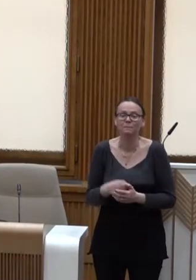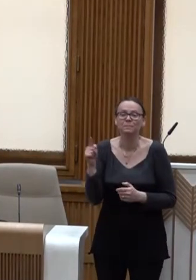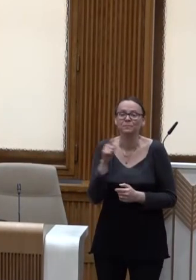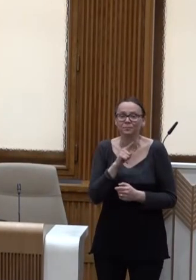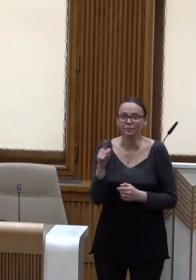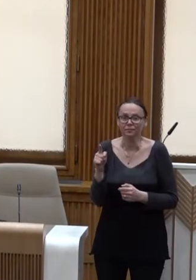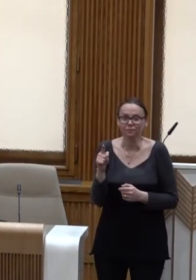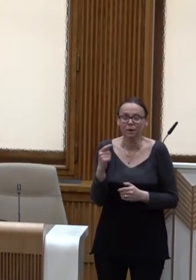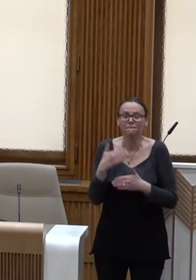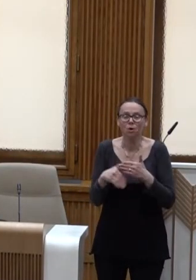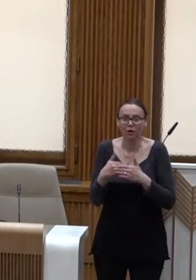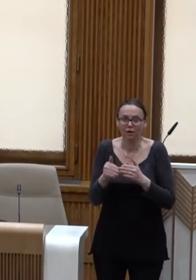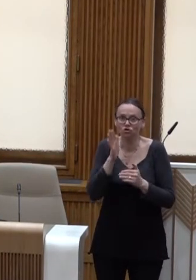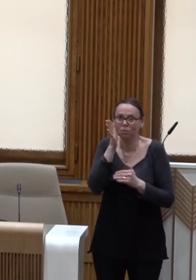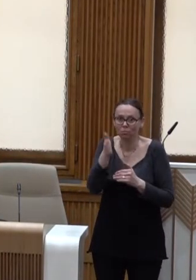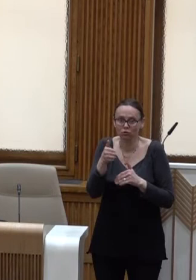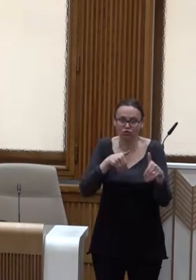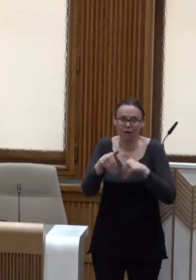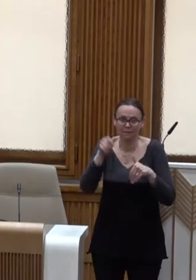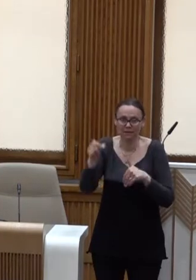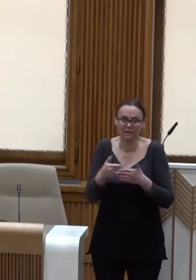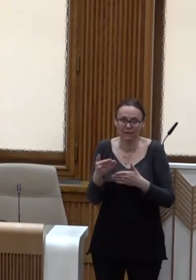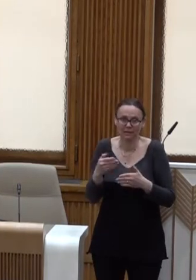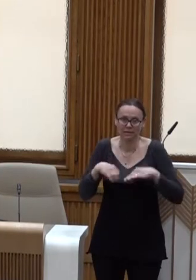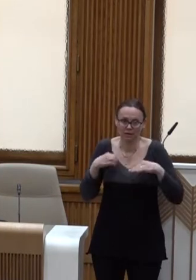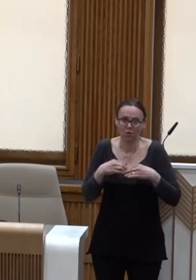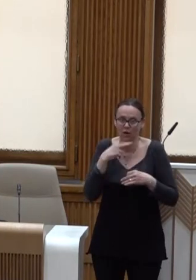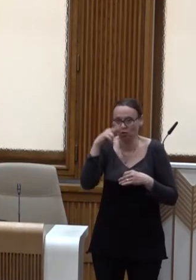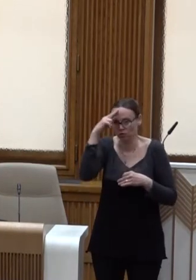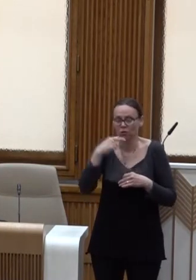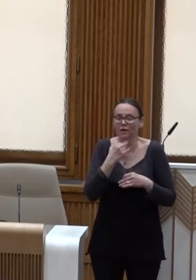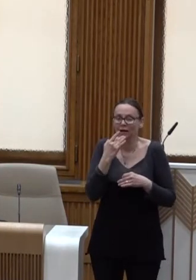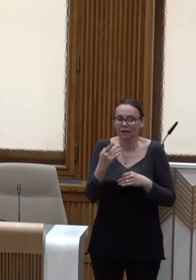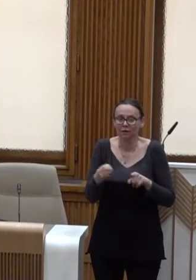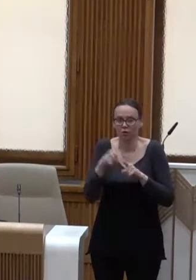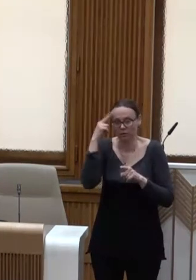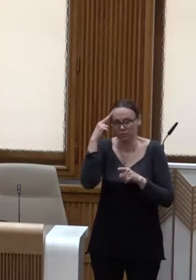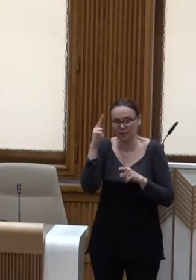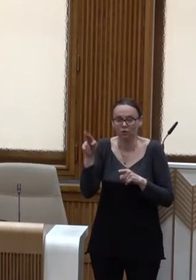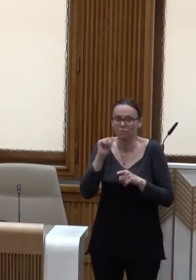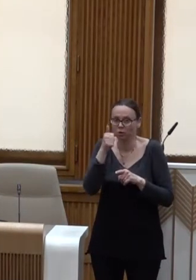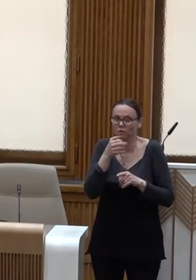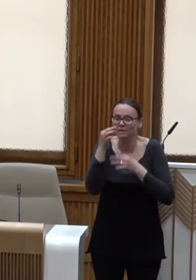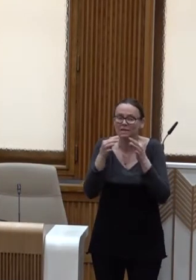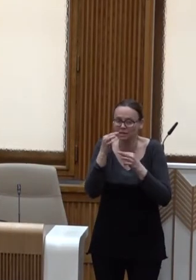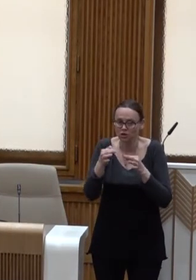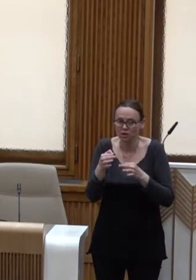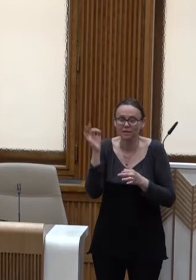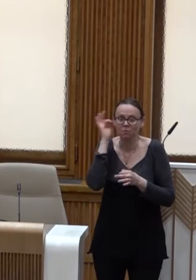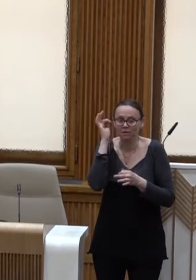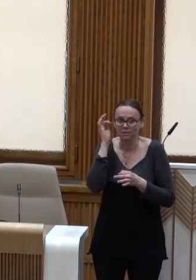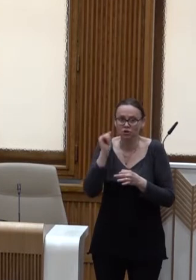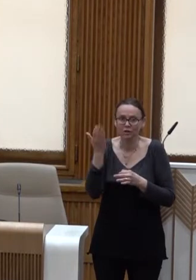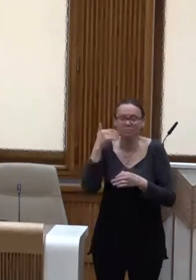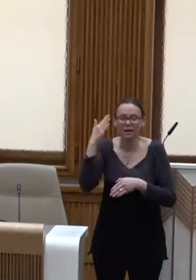pa pogrešamo bodočega ministra za zdravje, gospoda Gantarja, kot mi je znano, ima jutri zaslišanje. Smo pa slišali, da ga